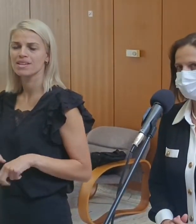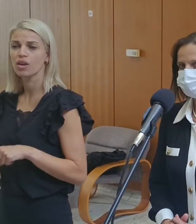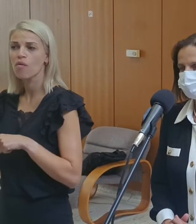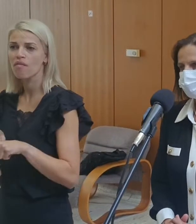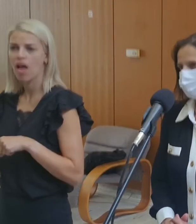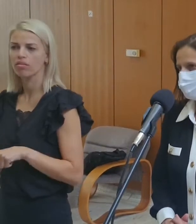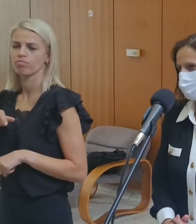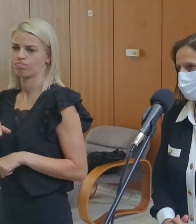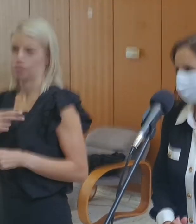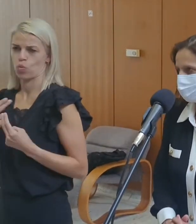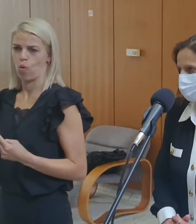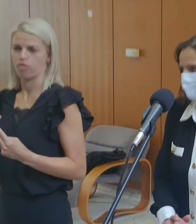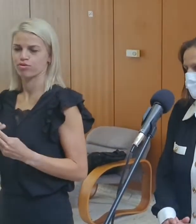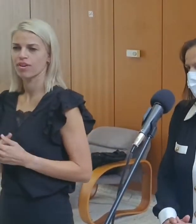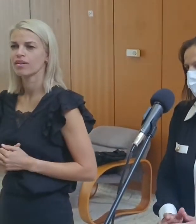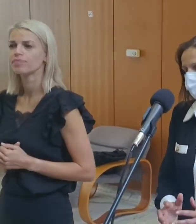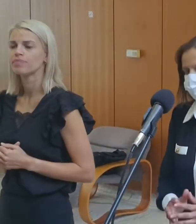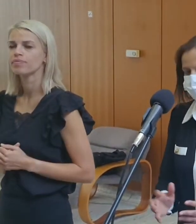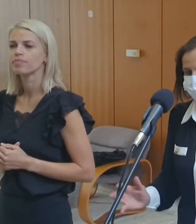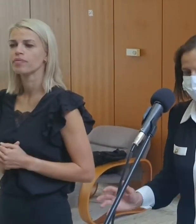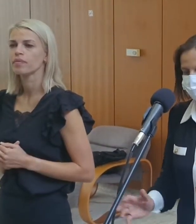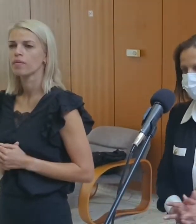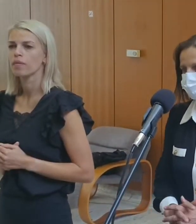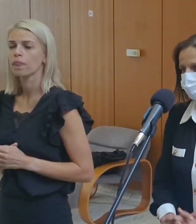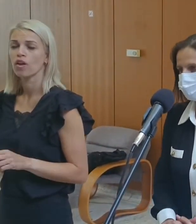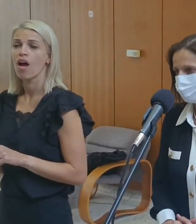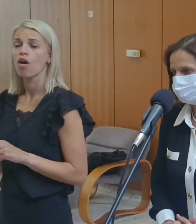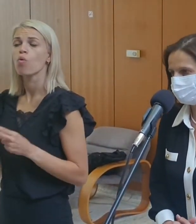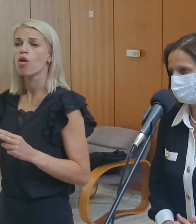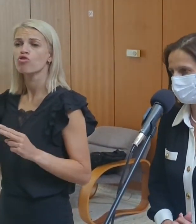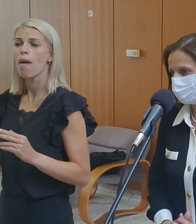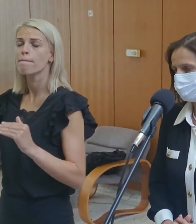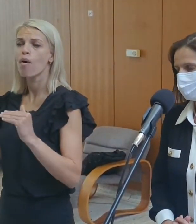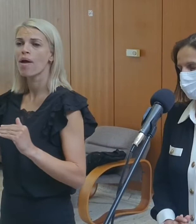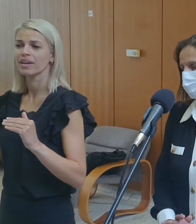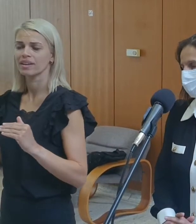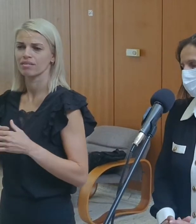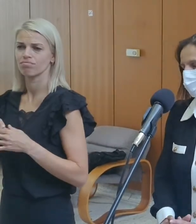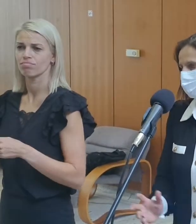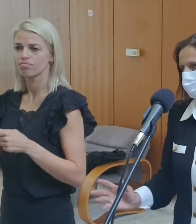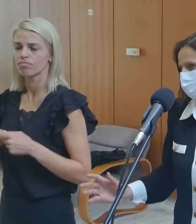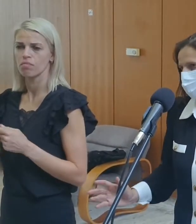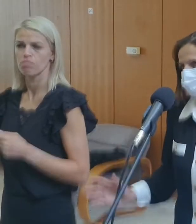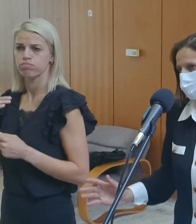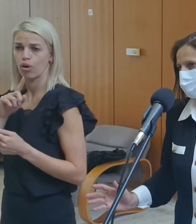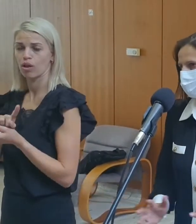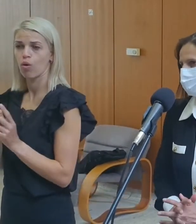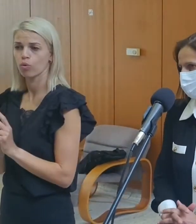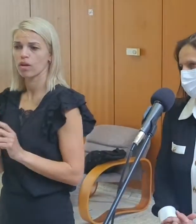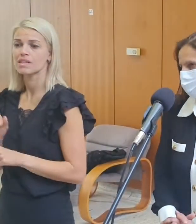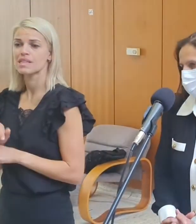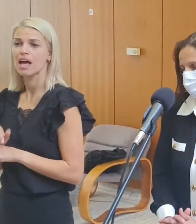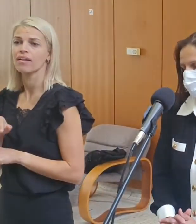pre ministerku. Samozrejme dôležité, aby aj tie pomery v rámci koalície boli vzájomne predvídateľné a dohodnuté, a toto zatiaľ